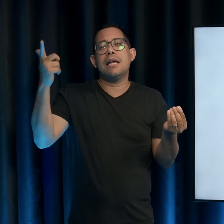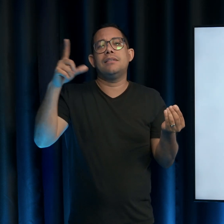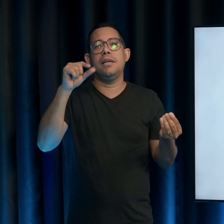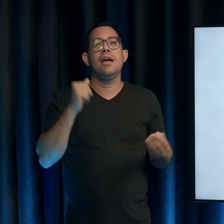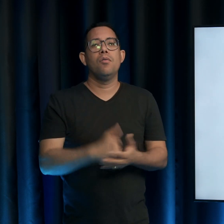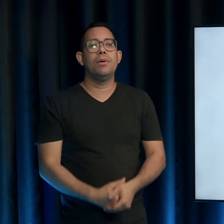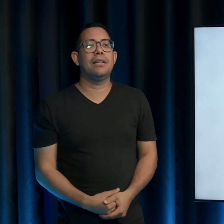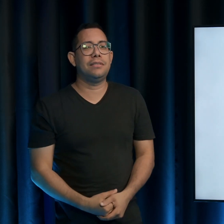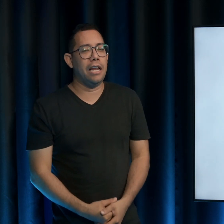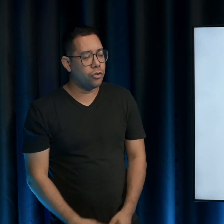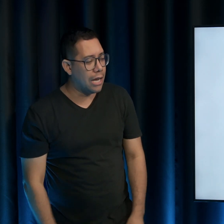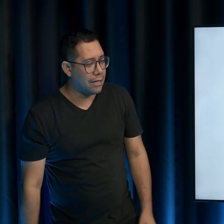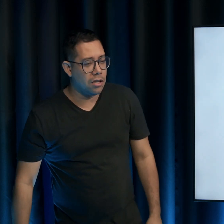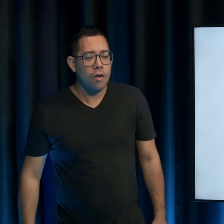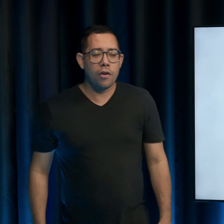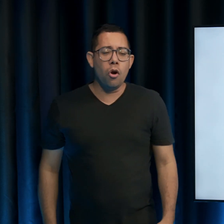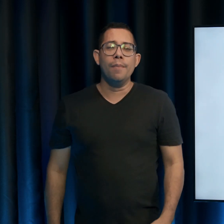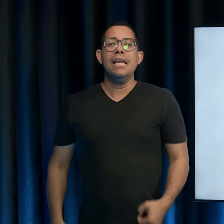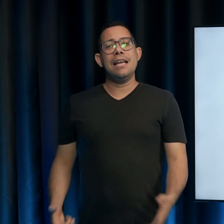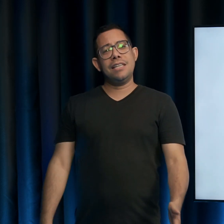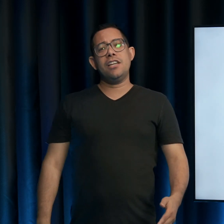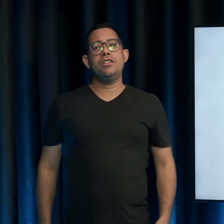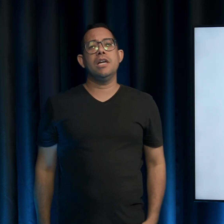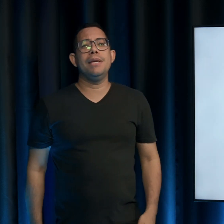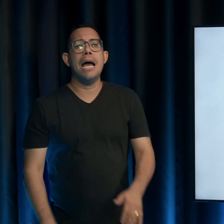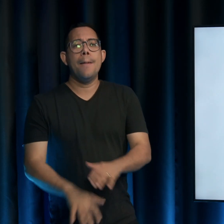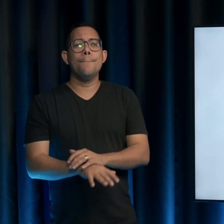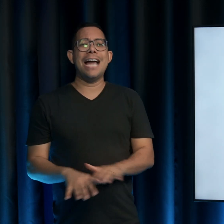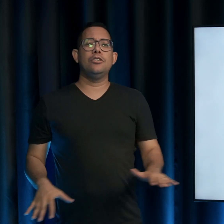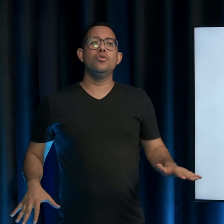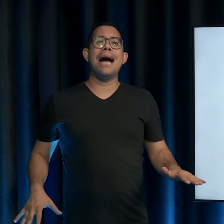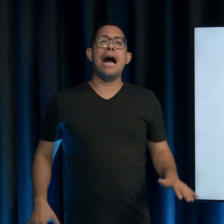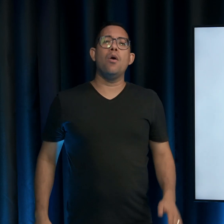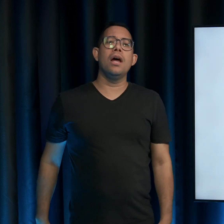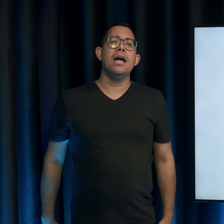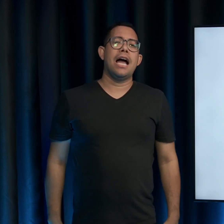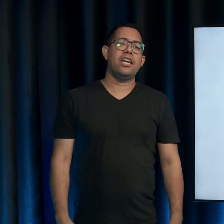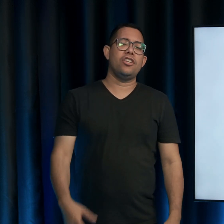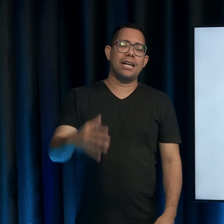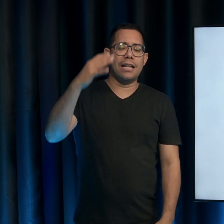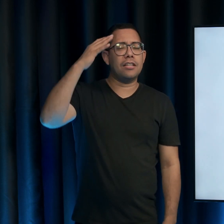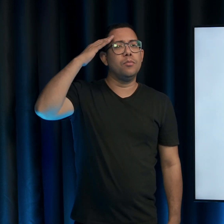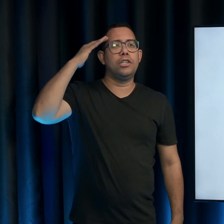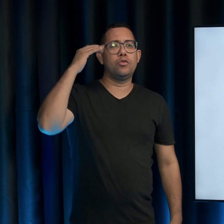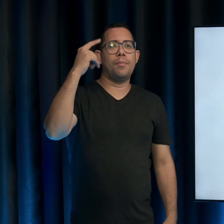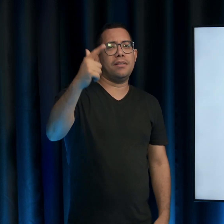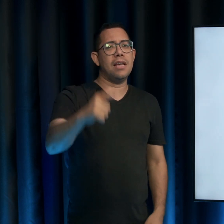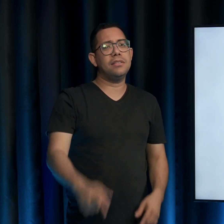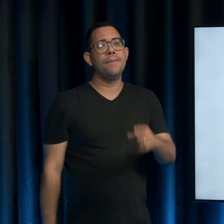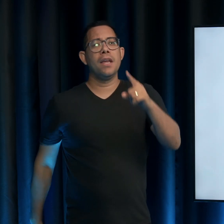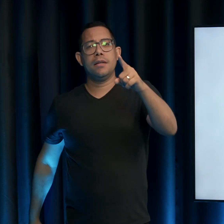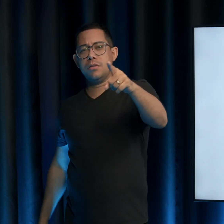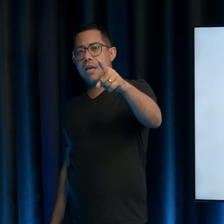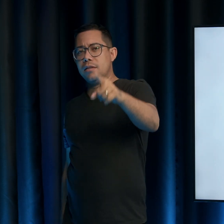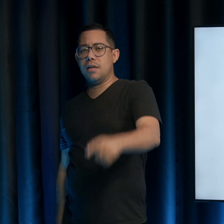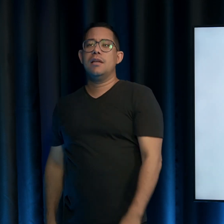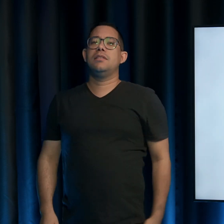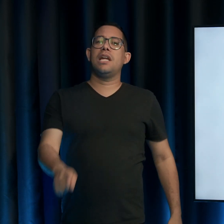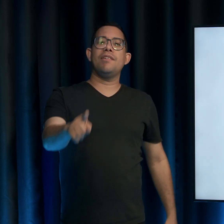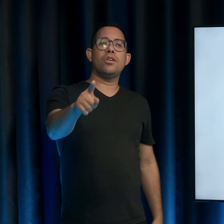ser uma das selecionadas. Fechou? E assim a gente termina mais uma aula. A gente agradece muito a sua presença. Não esqueça, se inscreve no nosso